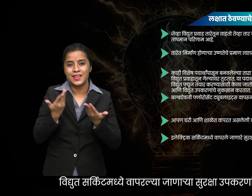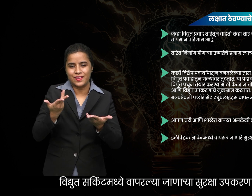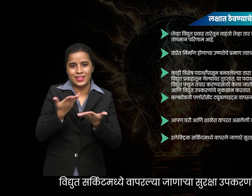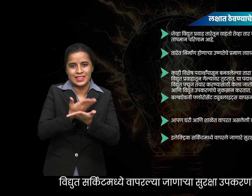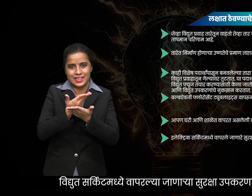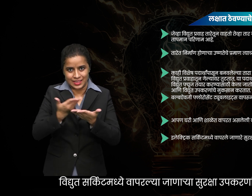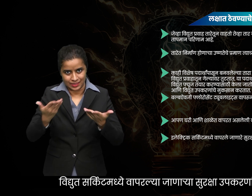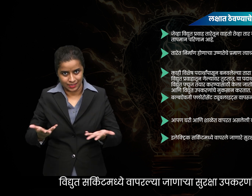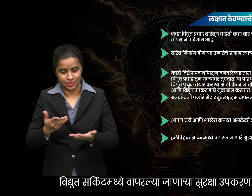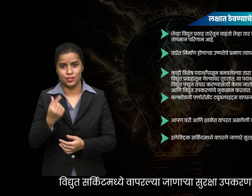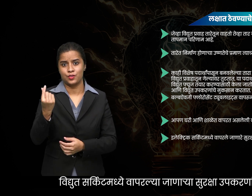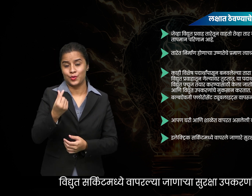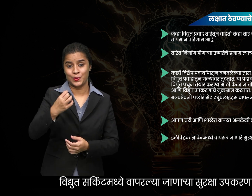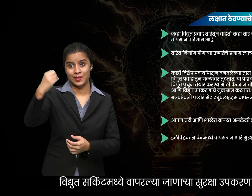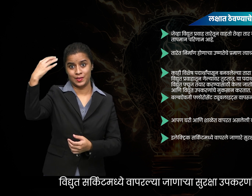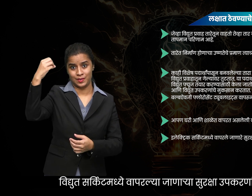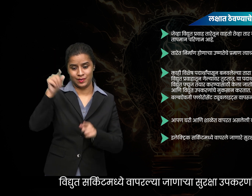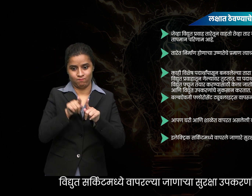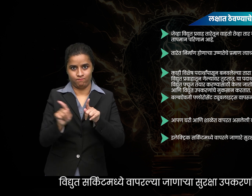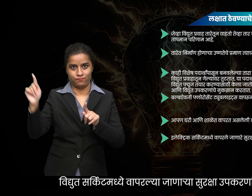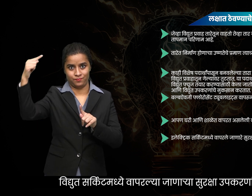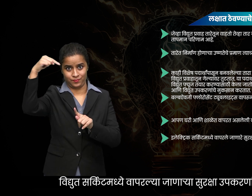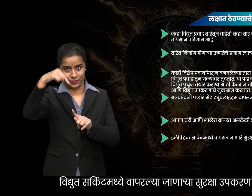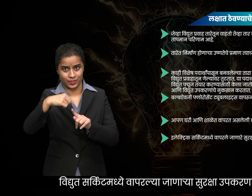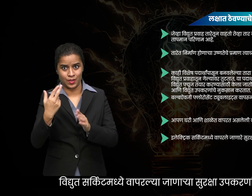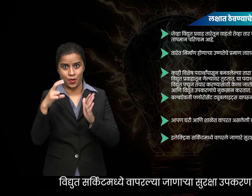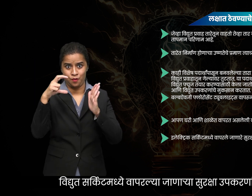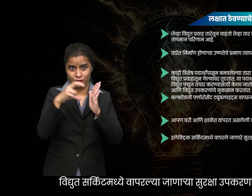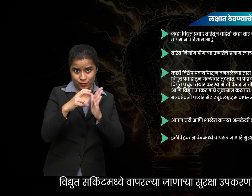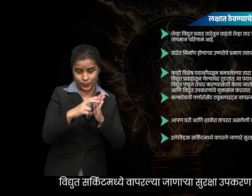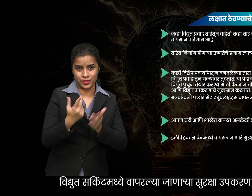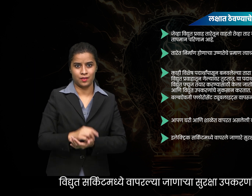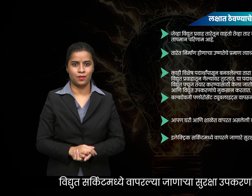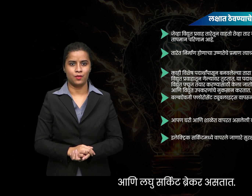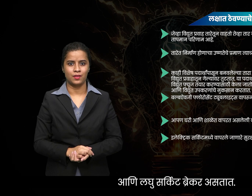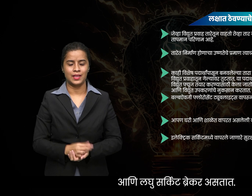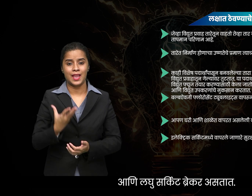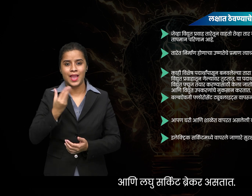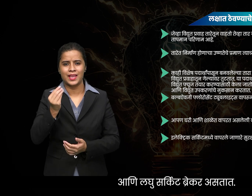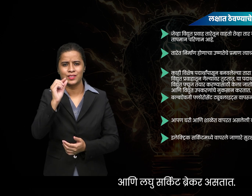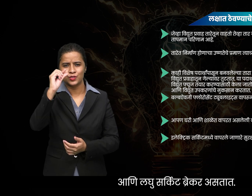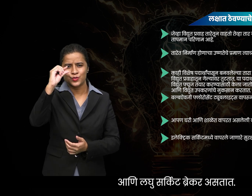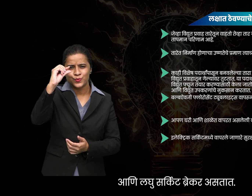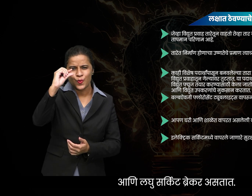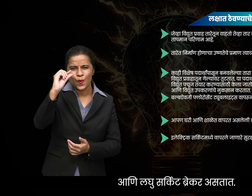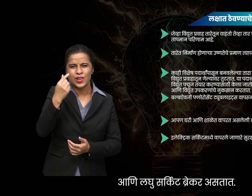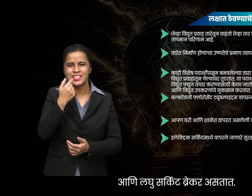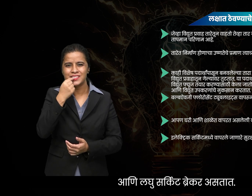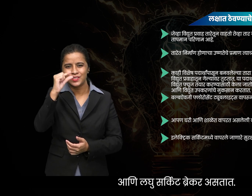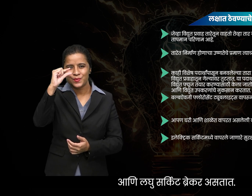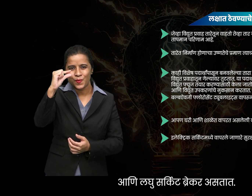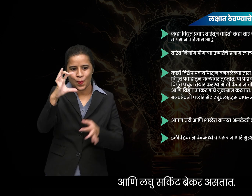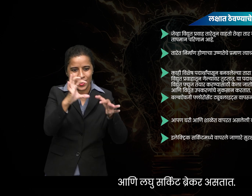विद्युत सर्किटमध्ये वापरल्या जाणाऱ्या सुरक्षा उपकरणांमध्ये फ्यूज आणि लघु सर्किट ब्रेकर